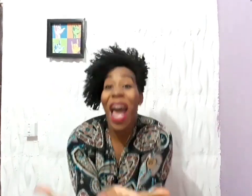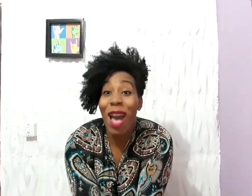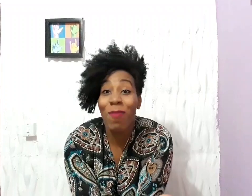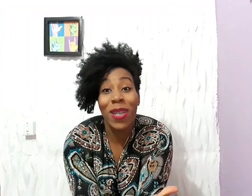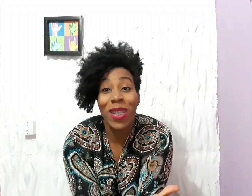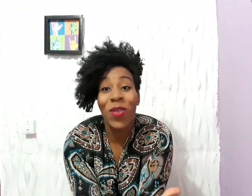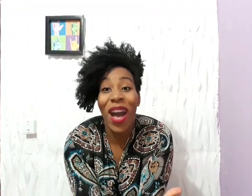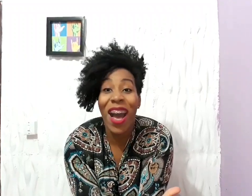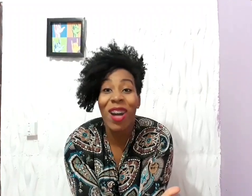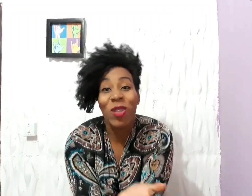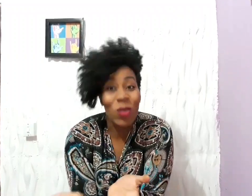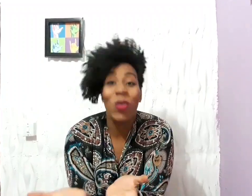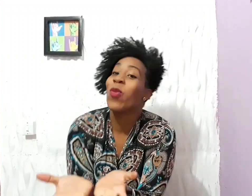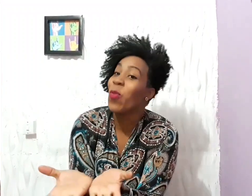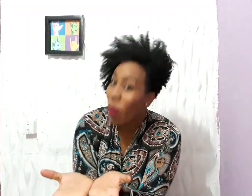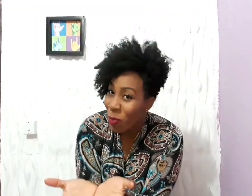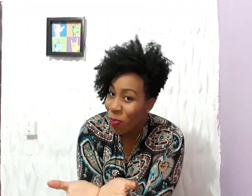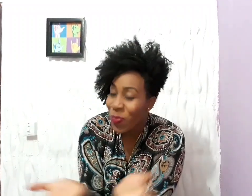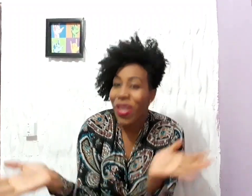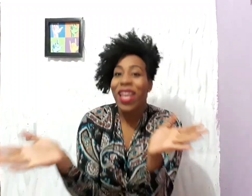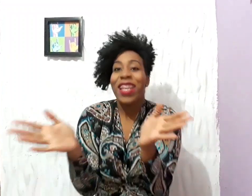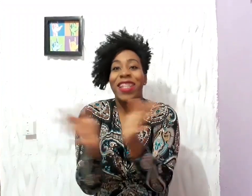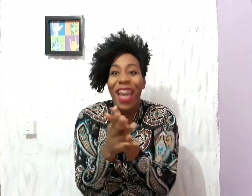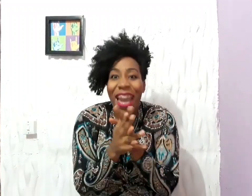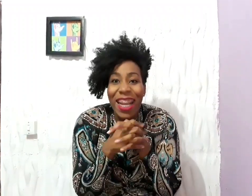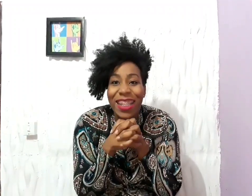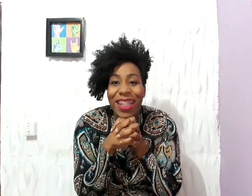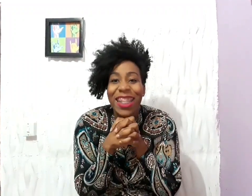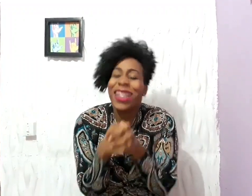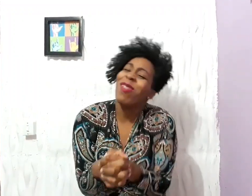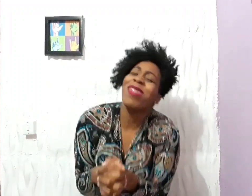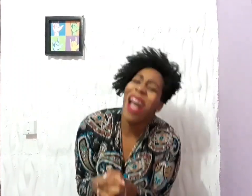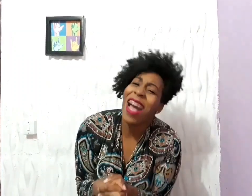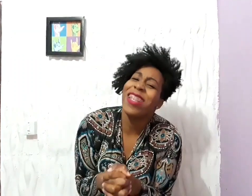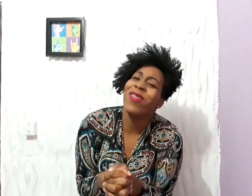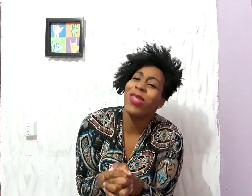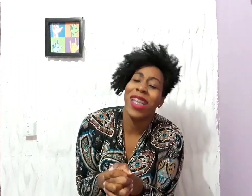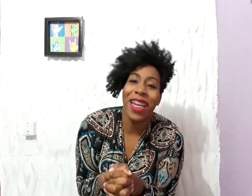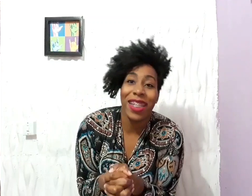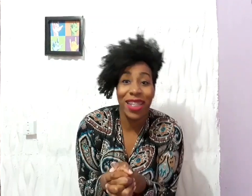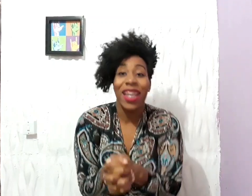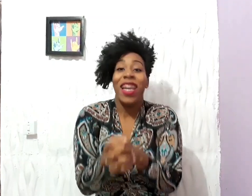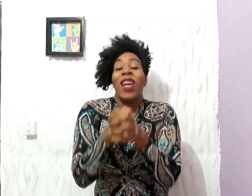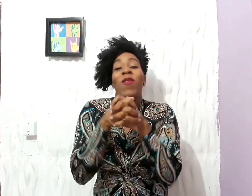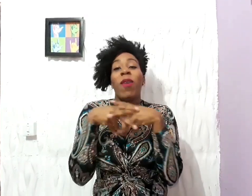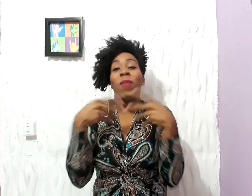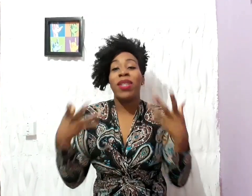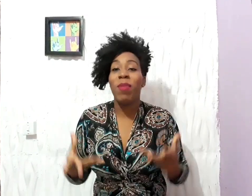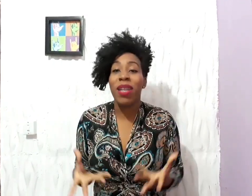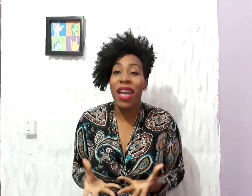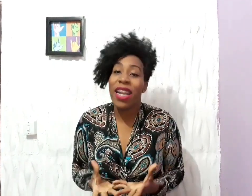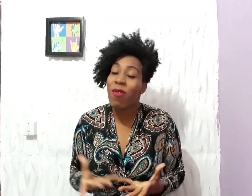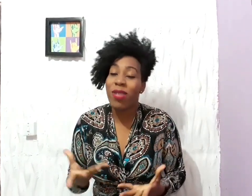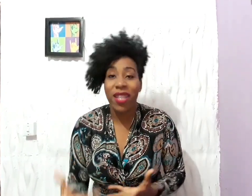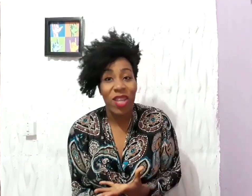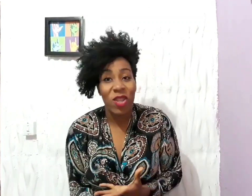Olá pessoal, tudo bom? Gente, que saudade de vocês! Eu fiquei uma semaninha aí ausente,